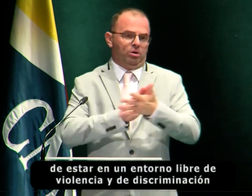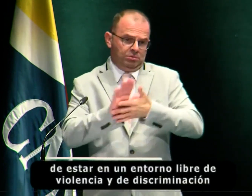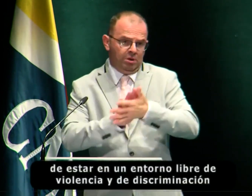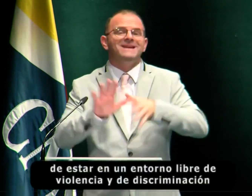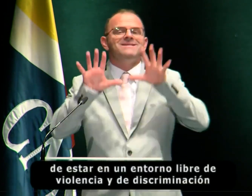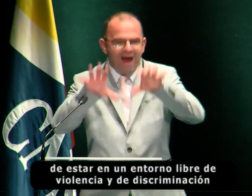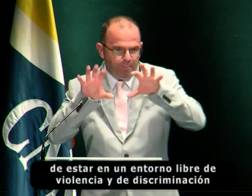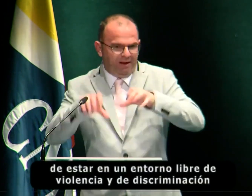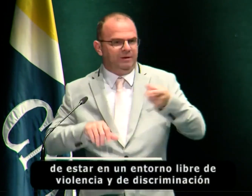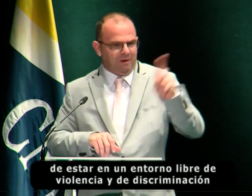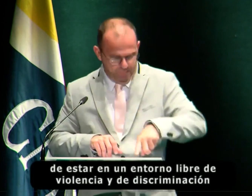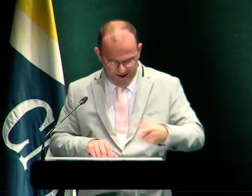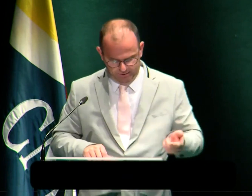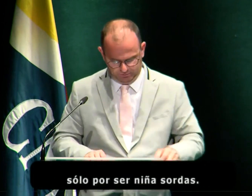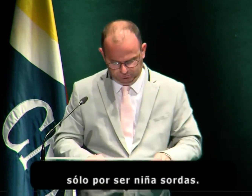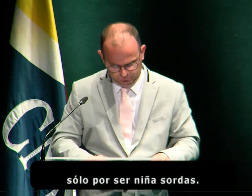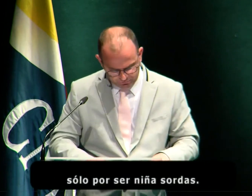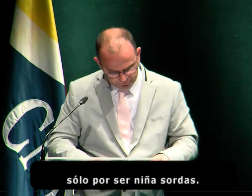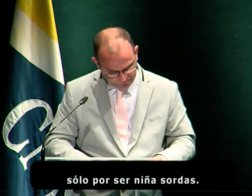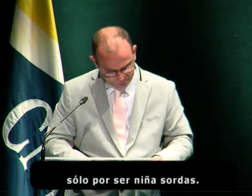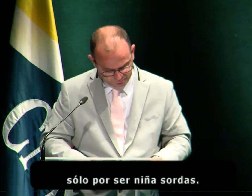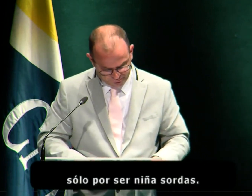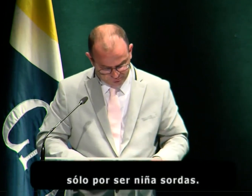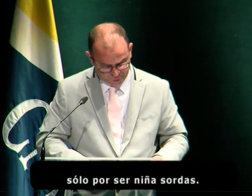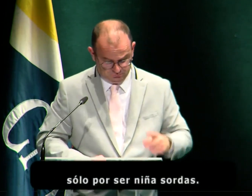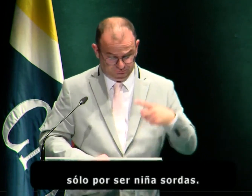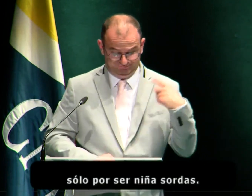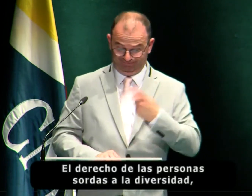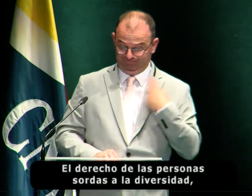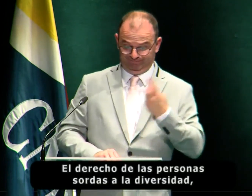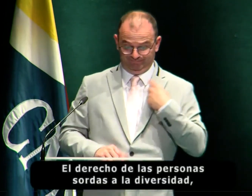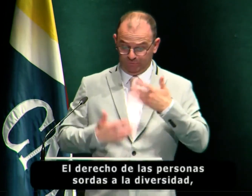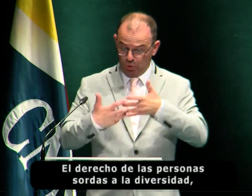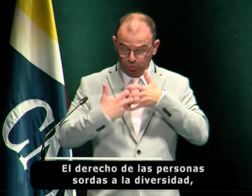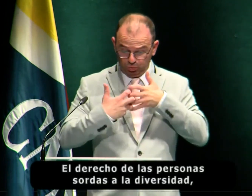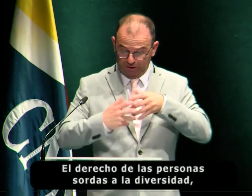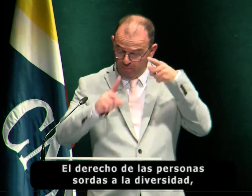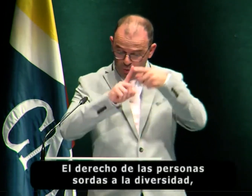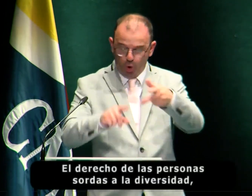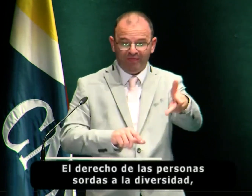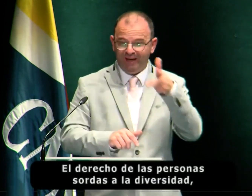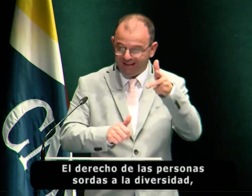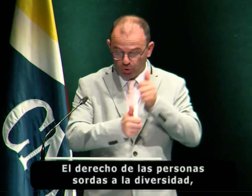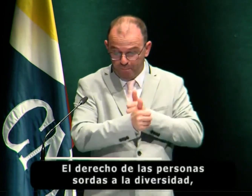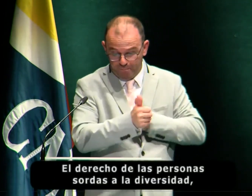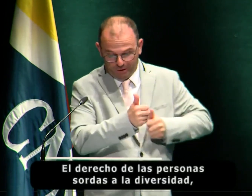el derecho al uso de la lengua de signos y al aprendizaje de la misma.